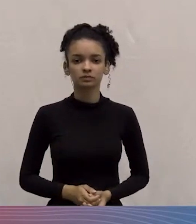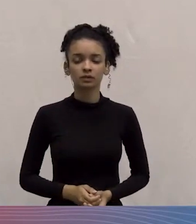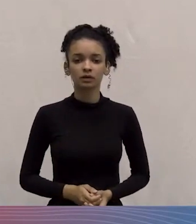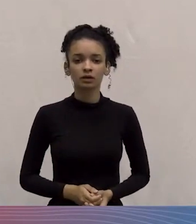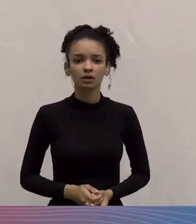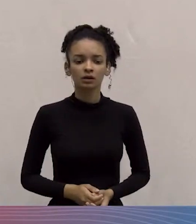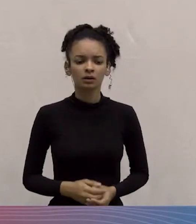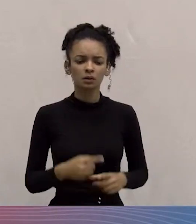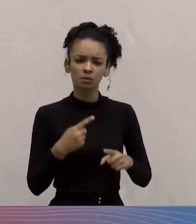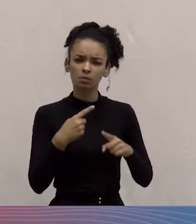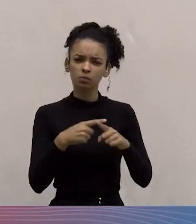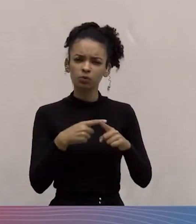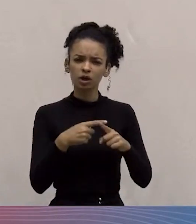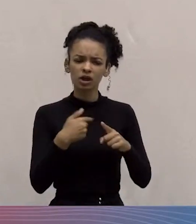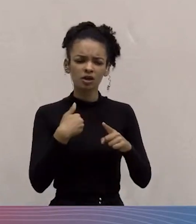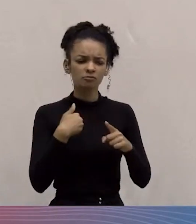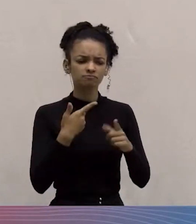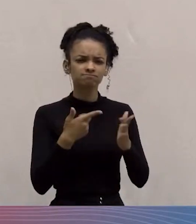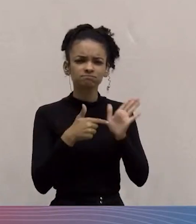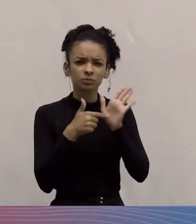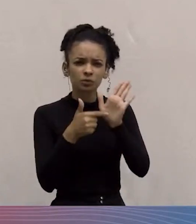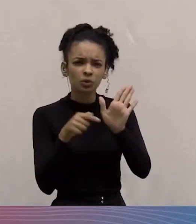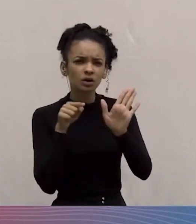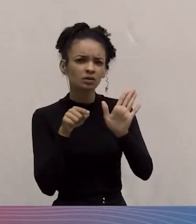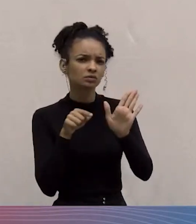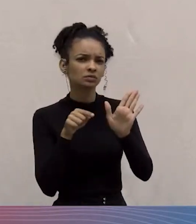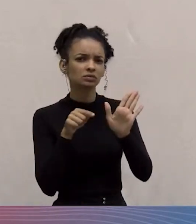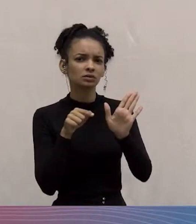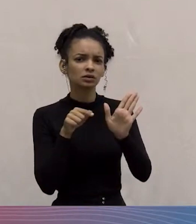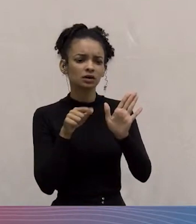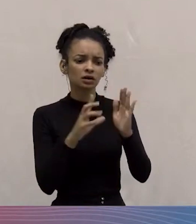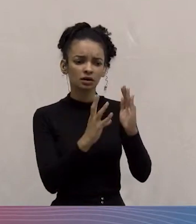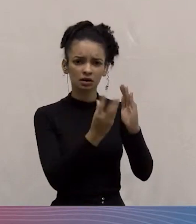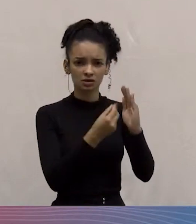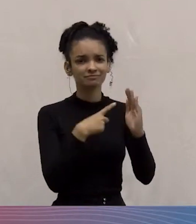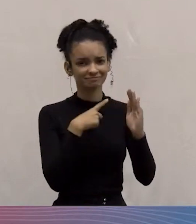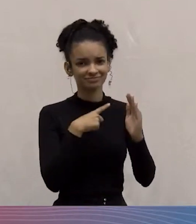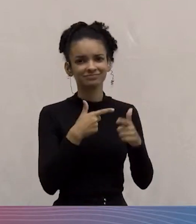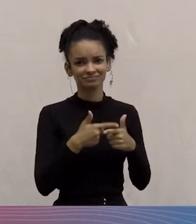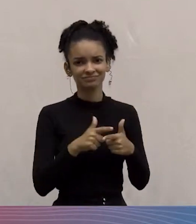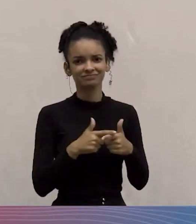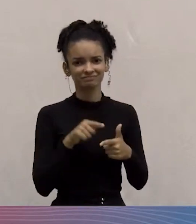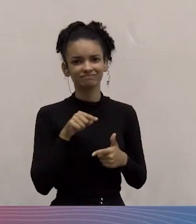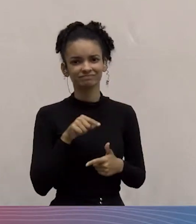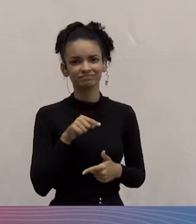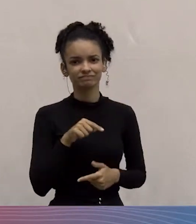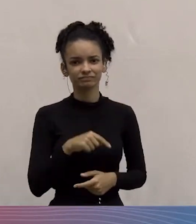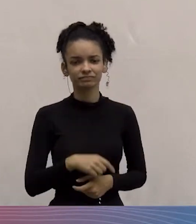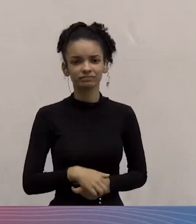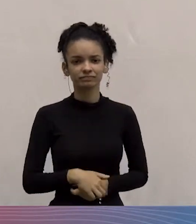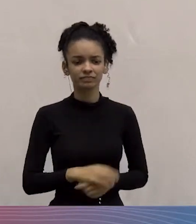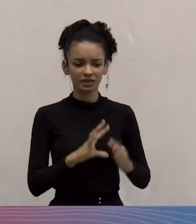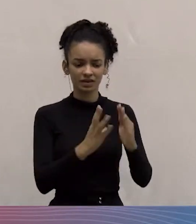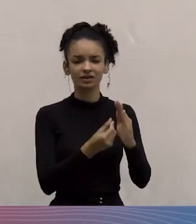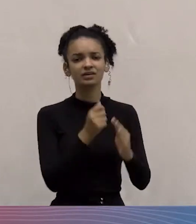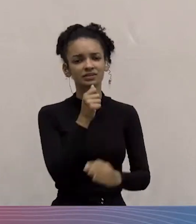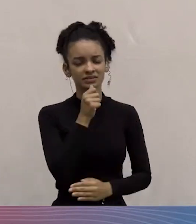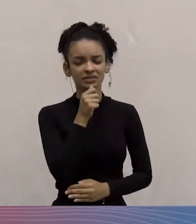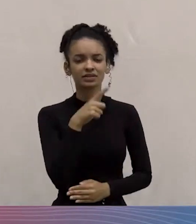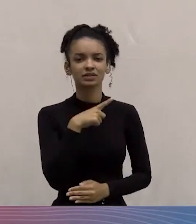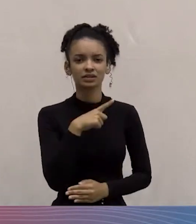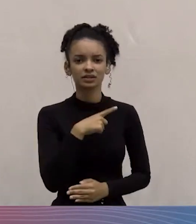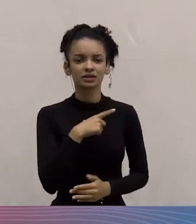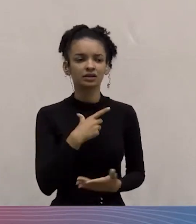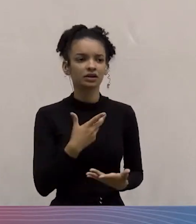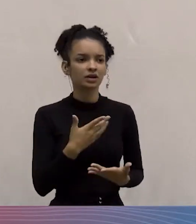Por que eu estou enfatizando tudo isso? Irmão, na igreja tem esse problema. Na igreja ainda tem muitos que